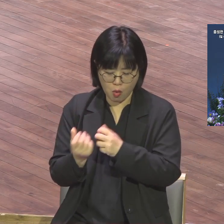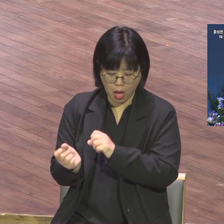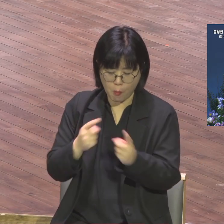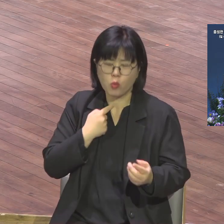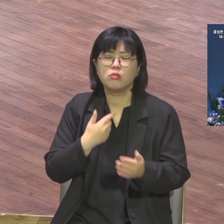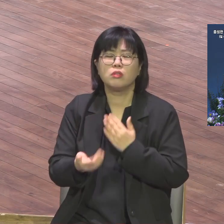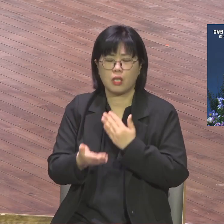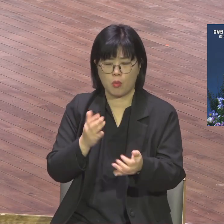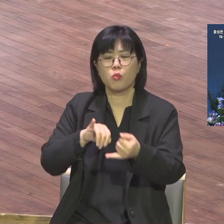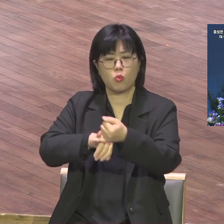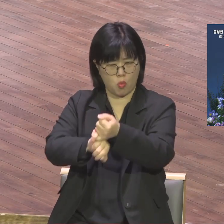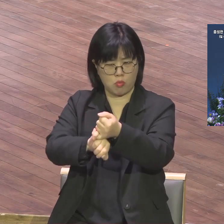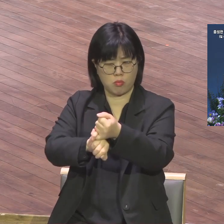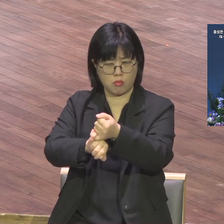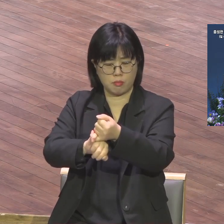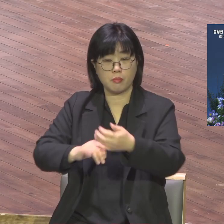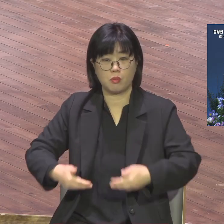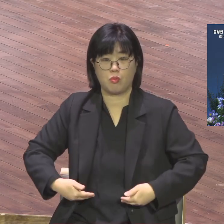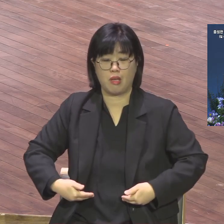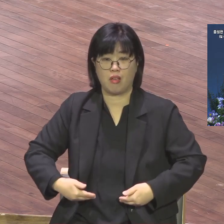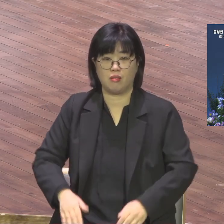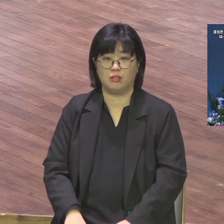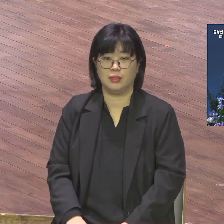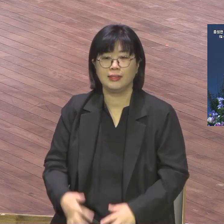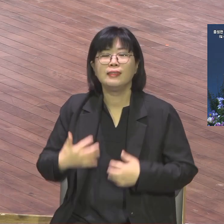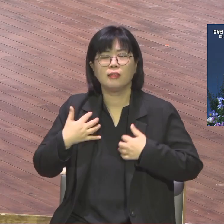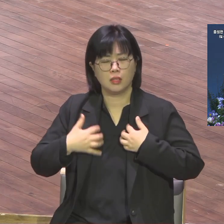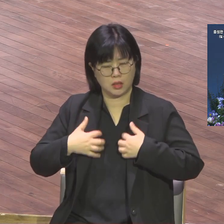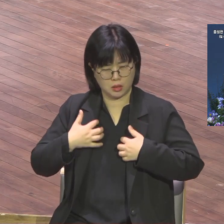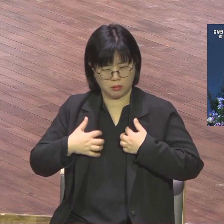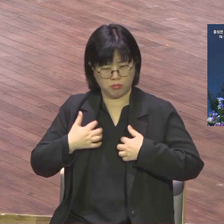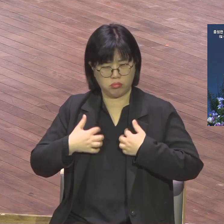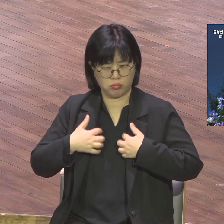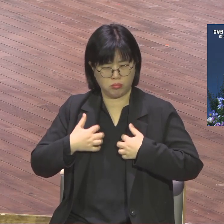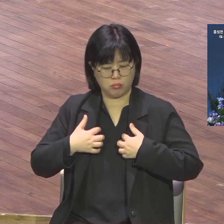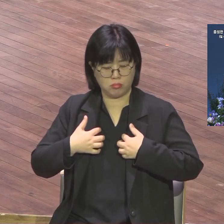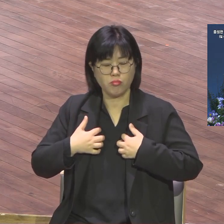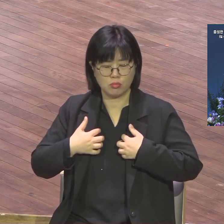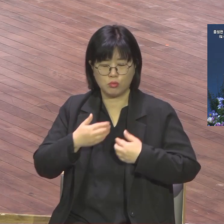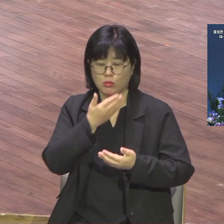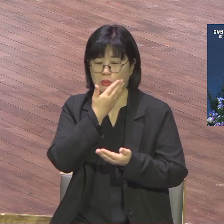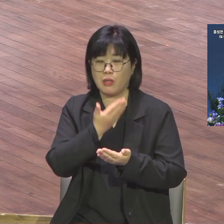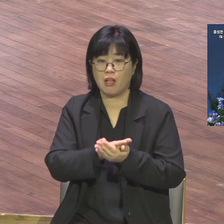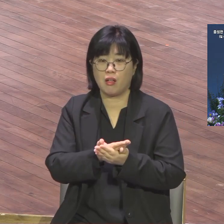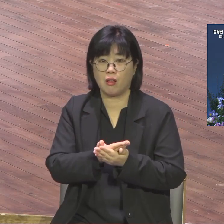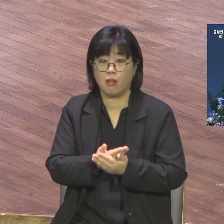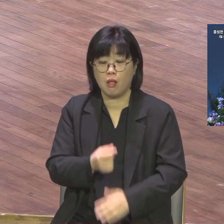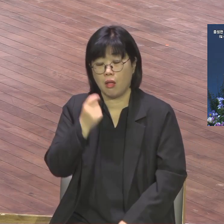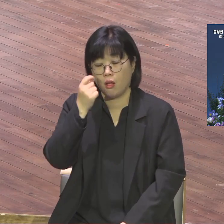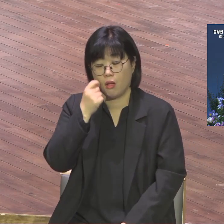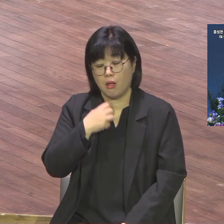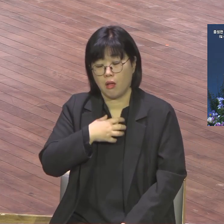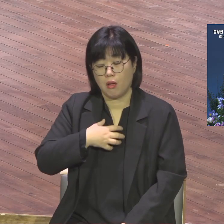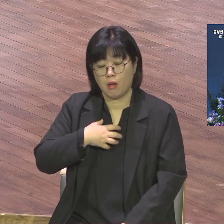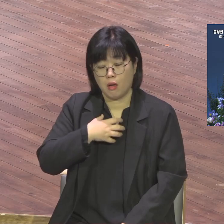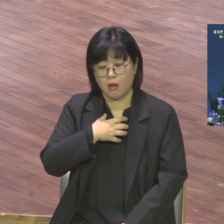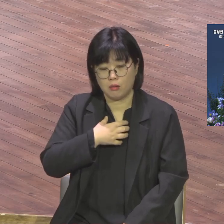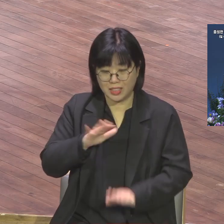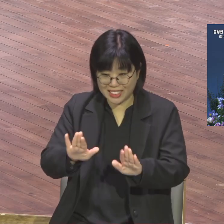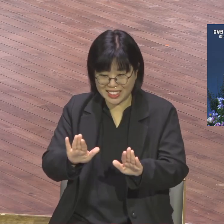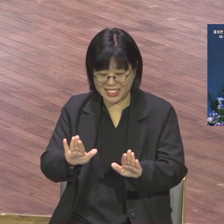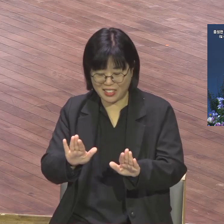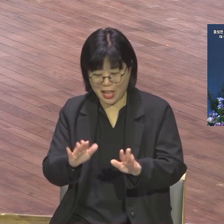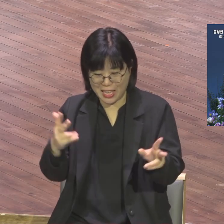중요한 거예요. 기쁨. 아멘. 슬픔이 더 많잖아요. 불평,